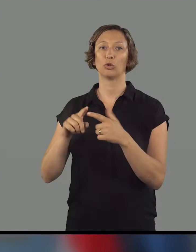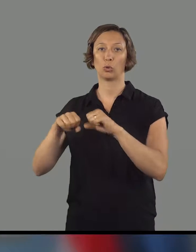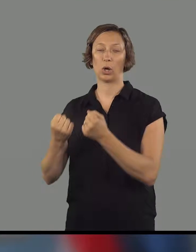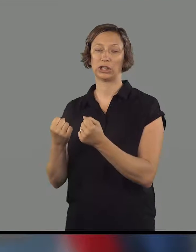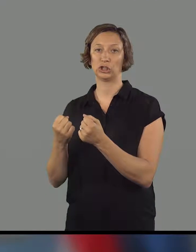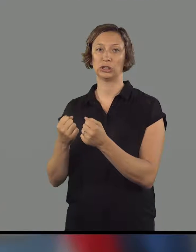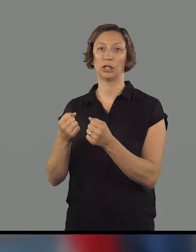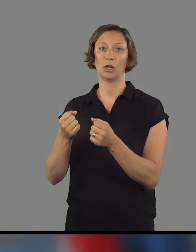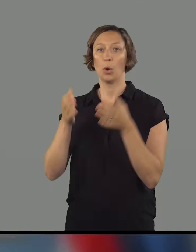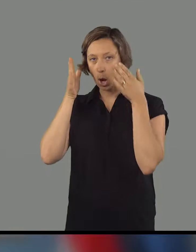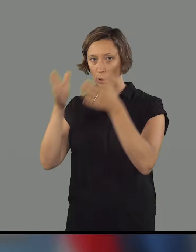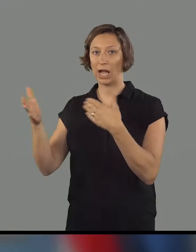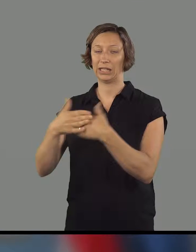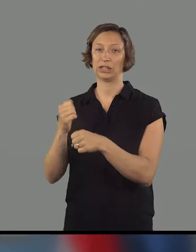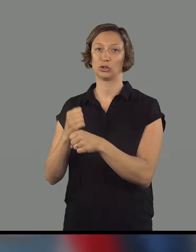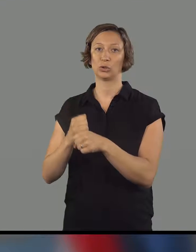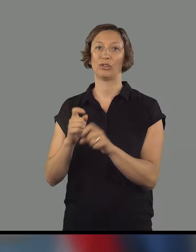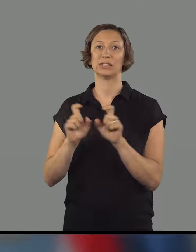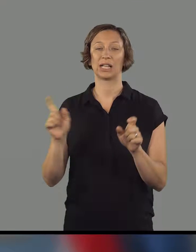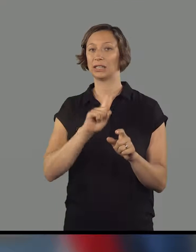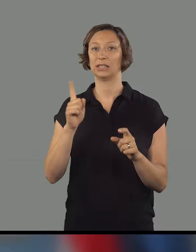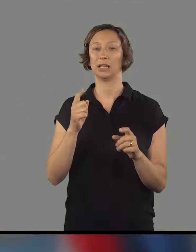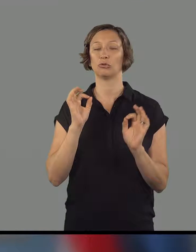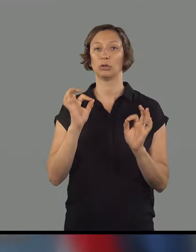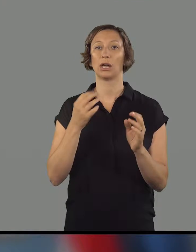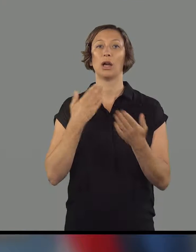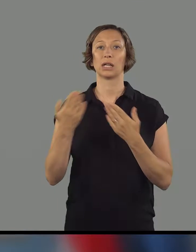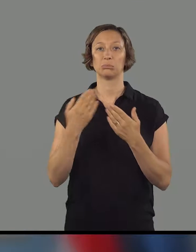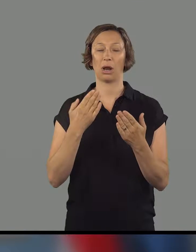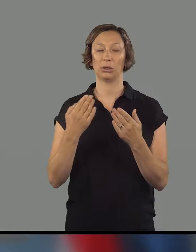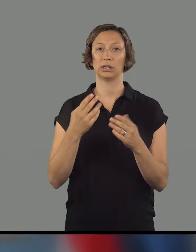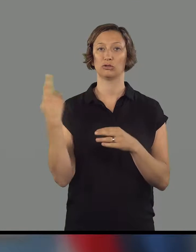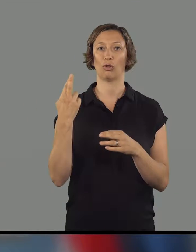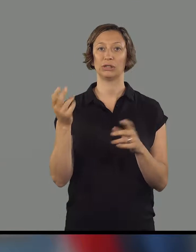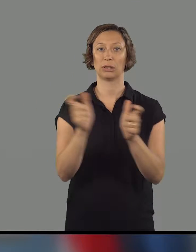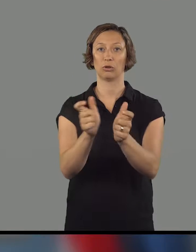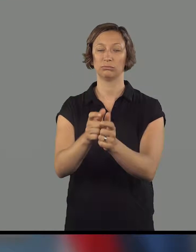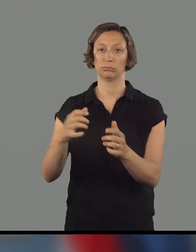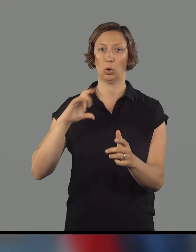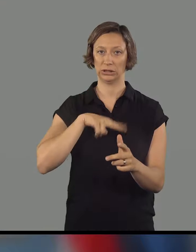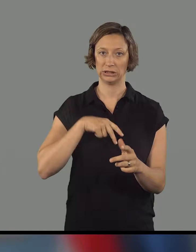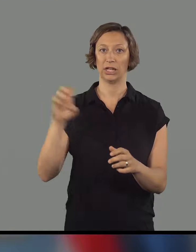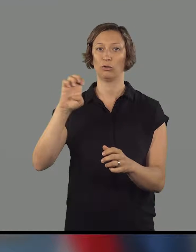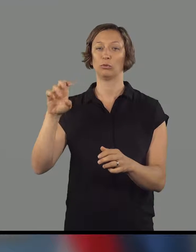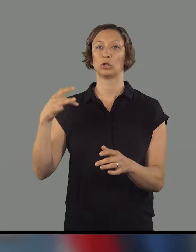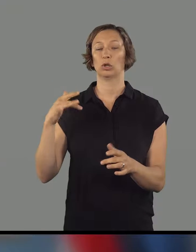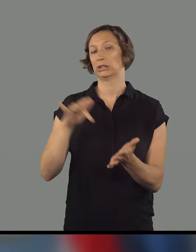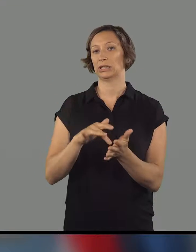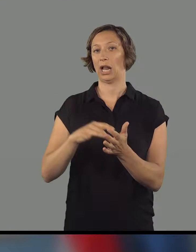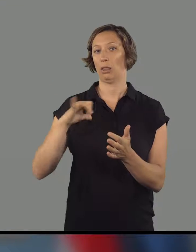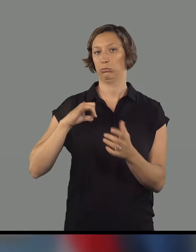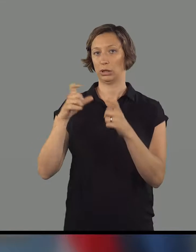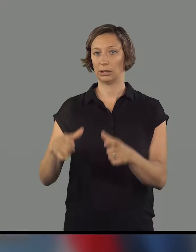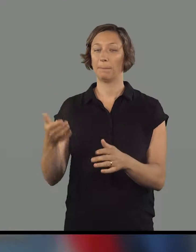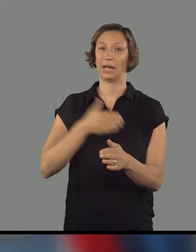ter kršitev lojalnega sodelovanja zaradi nekonstruktivnega razpravljanja slovenskih organov z Evropsko centralno banko pred in po